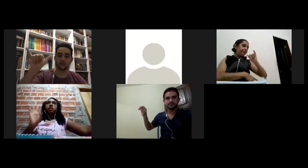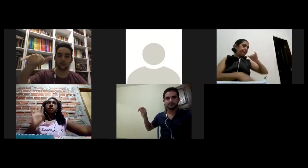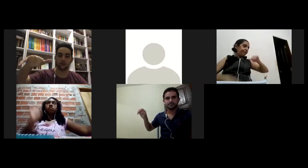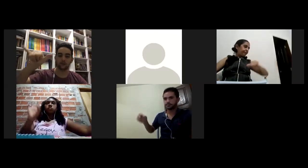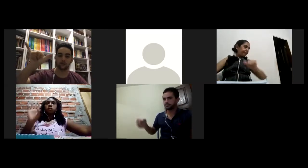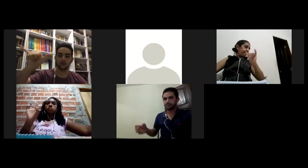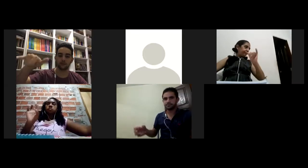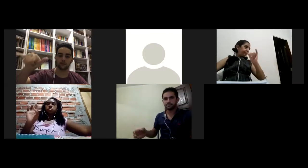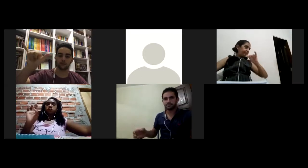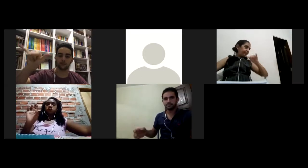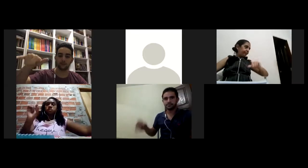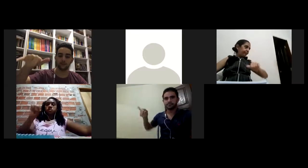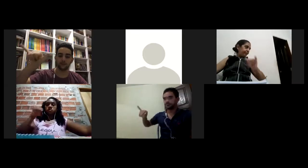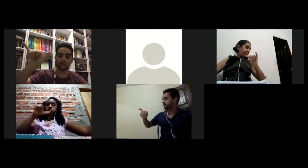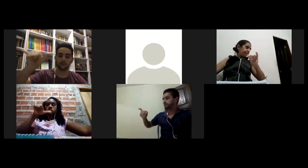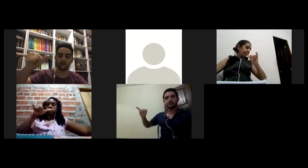Y.